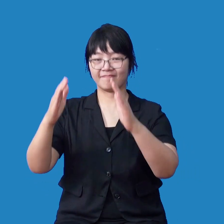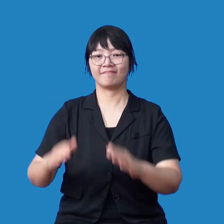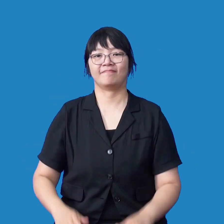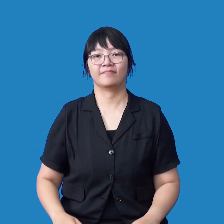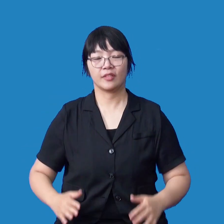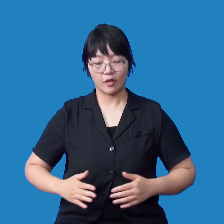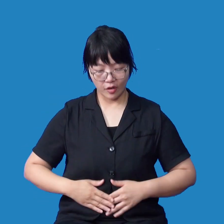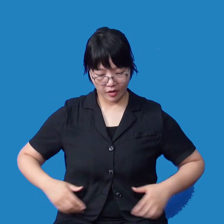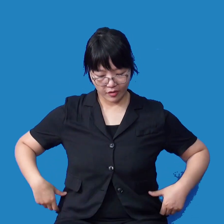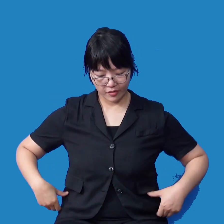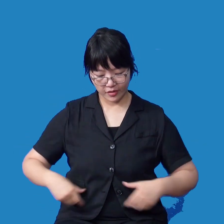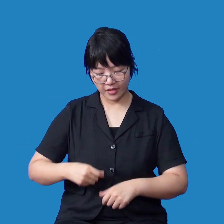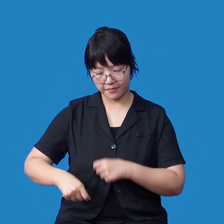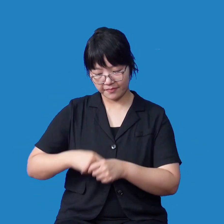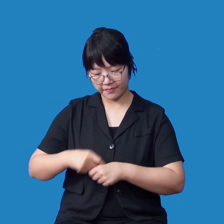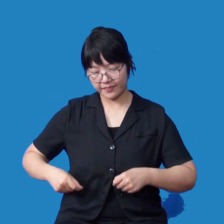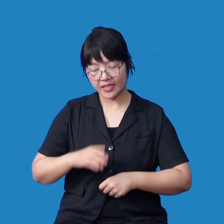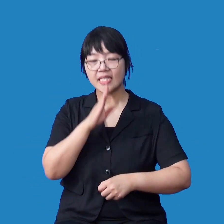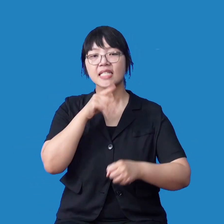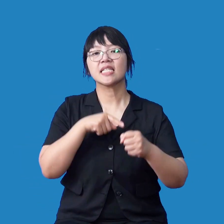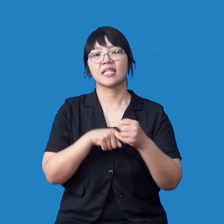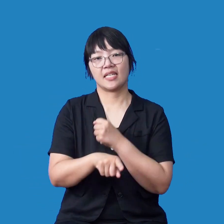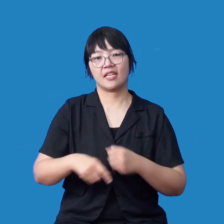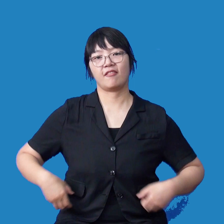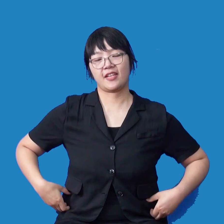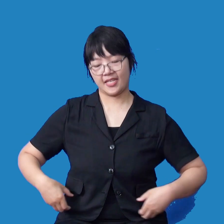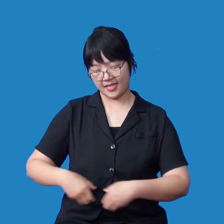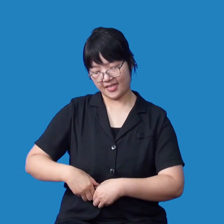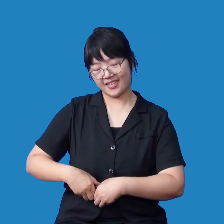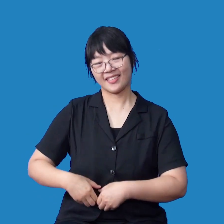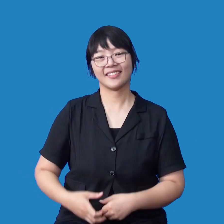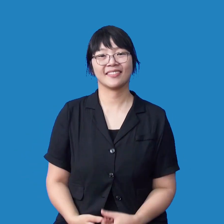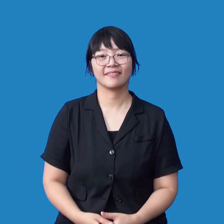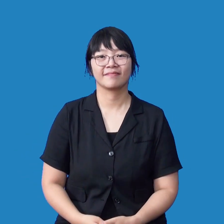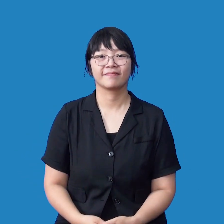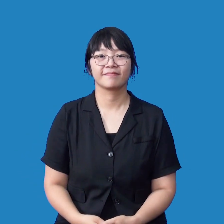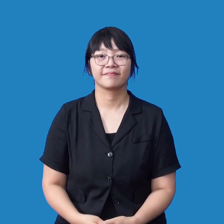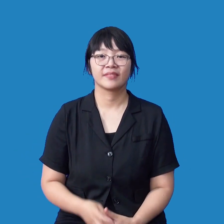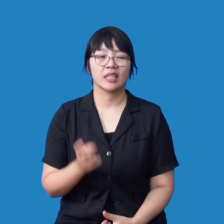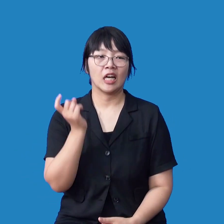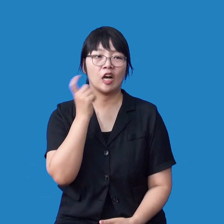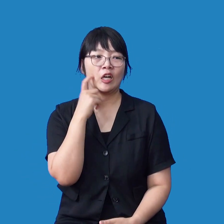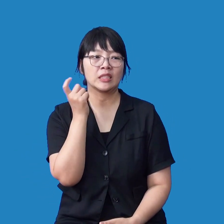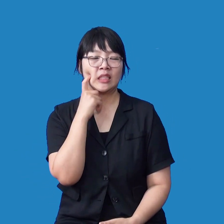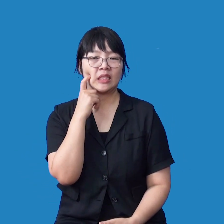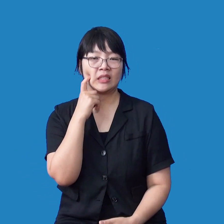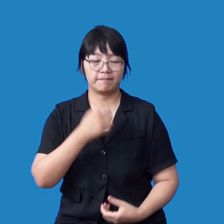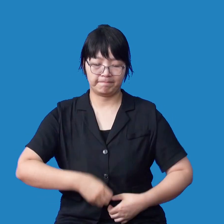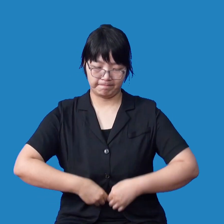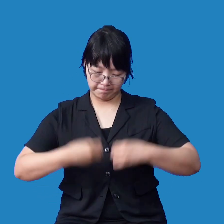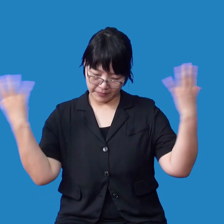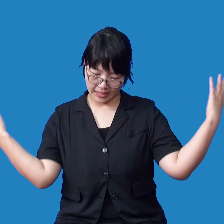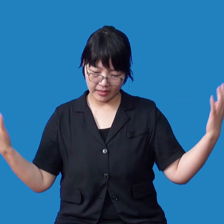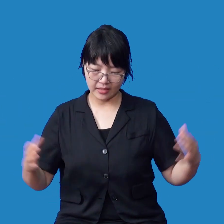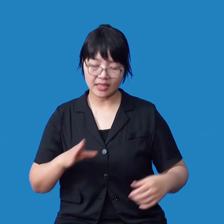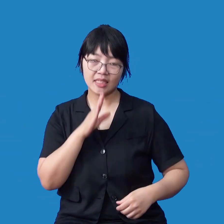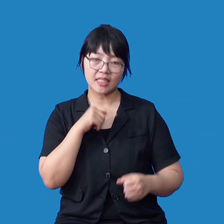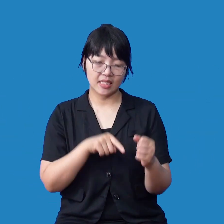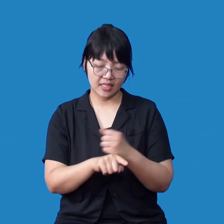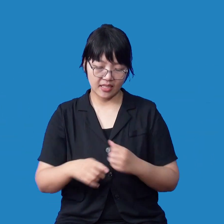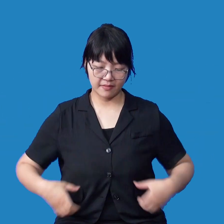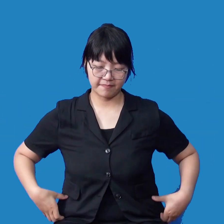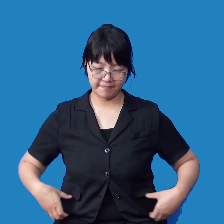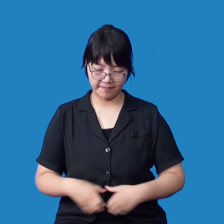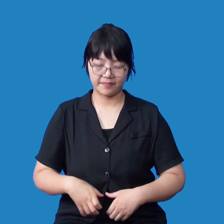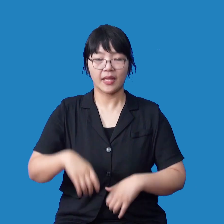띠고? 진리의 허리띠, 진실의 허리띠. 거짓을 벗어버리고 진리로 허리띠를 띠고, 또